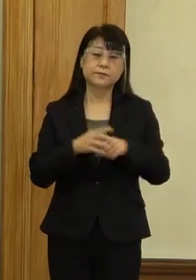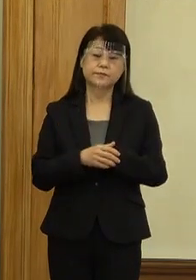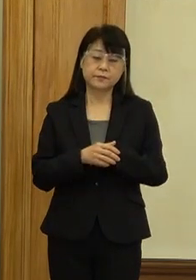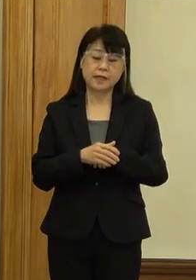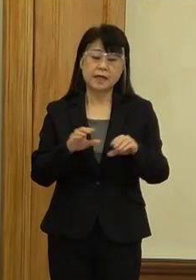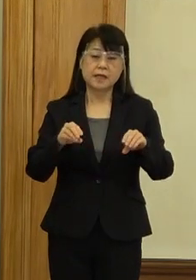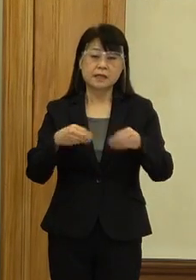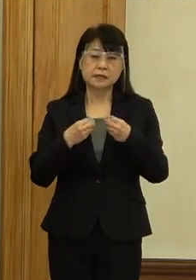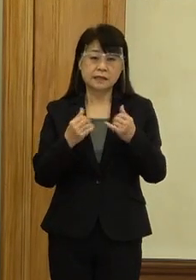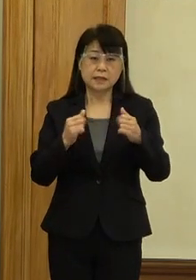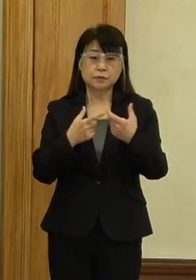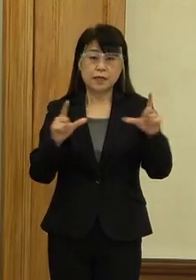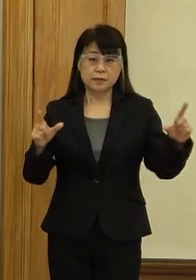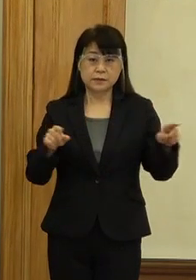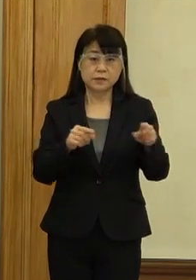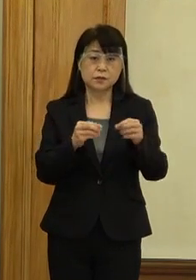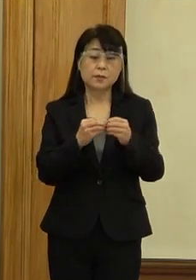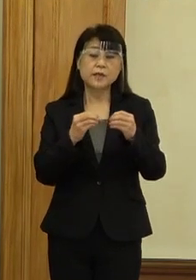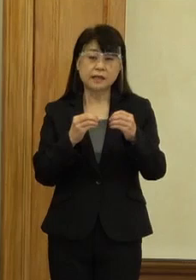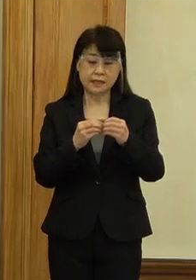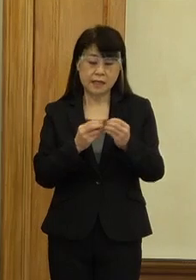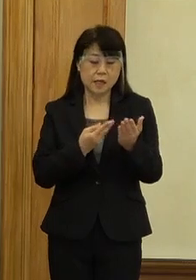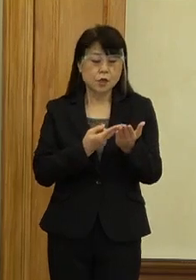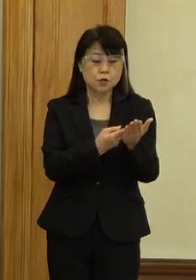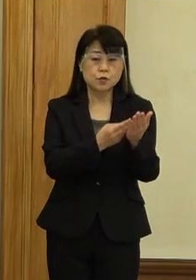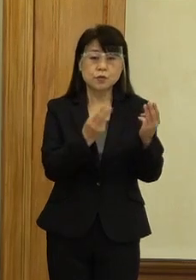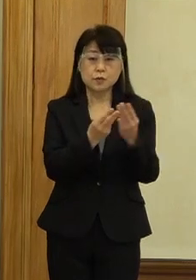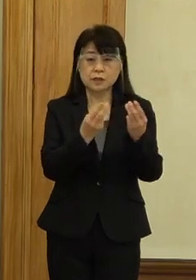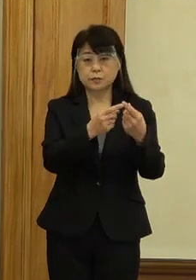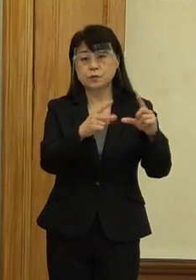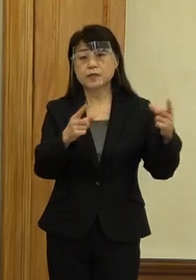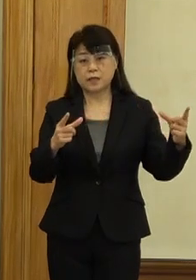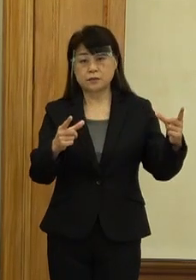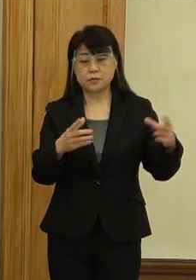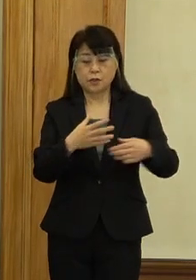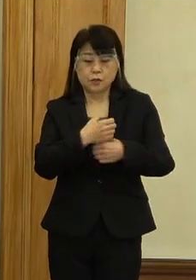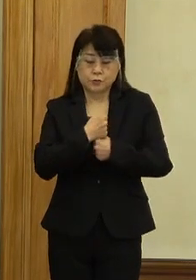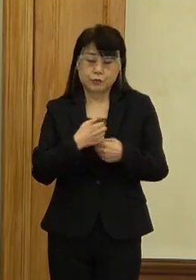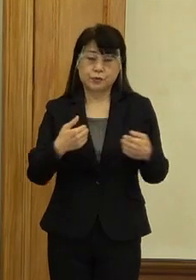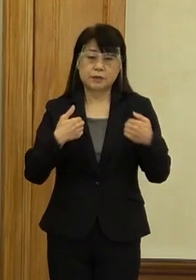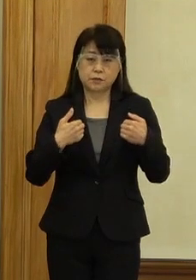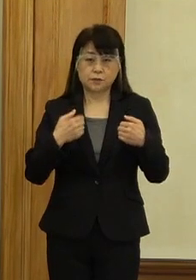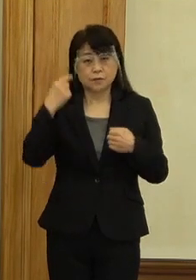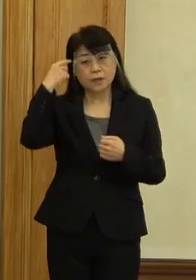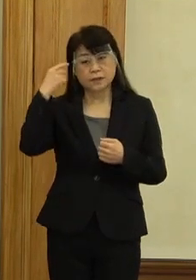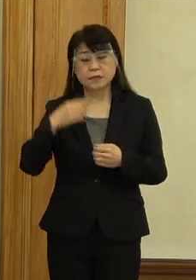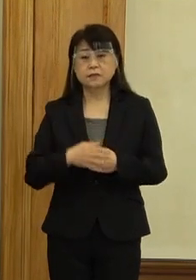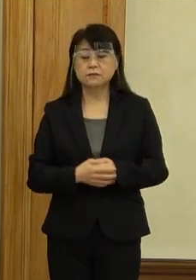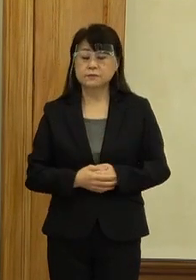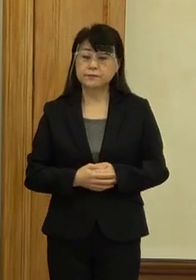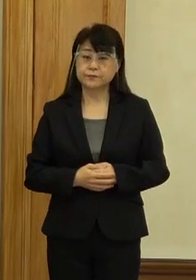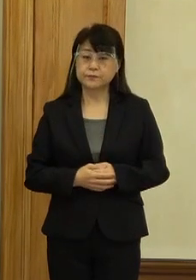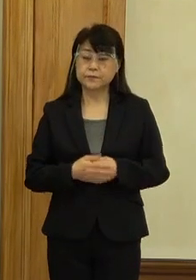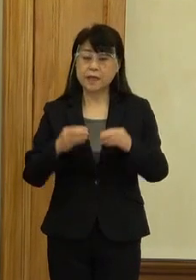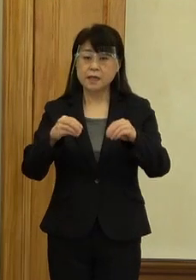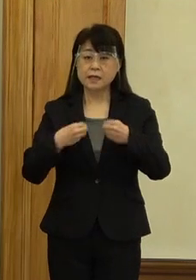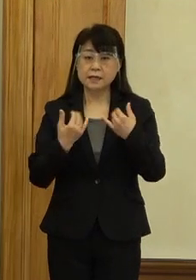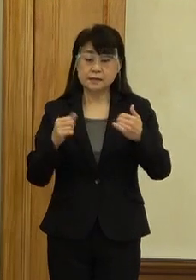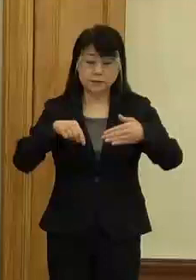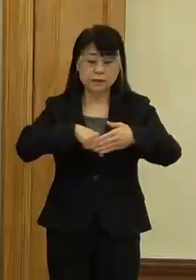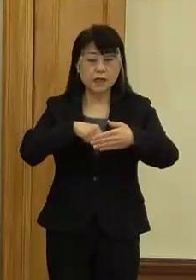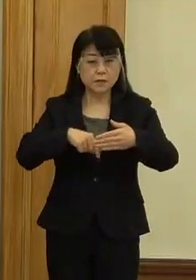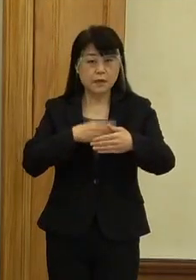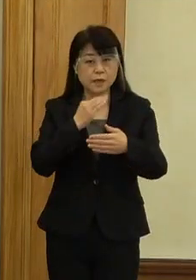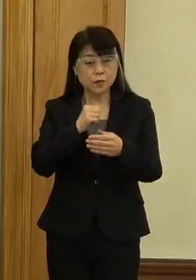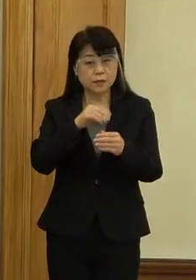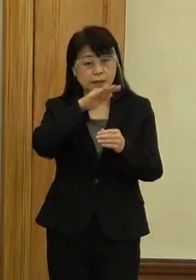者増大に伴い入院者数も増加傾向にあります。注意が必要だと感じております。感染者の内訳を年